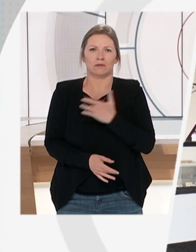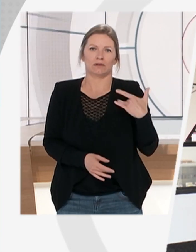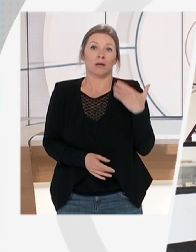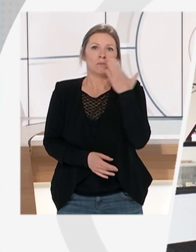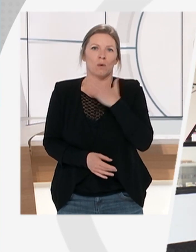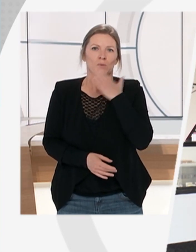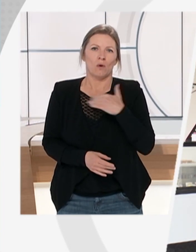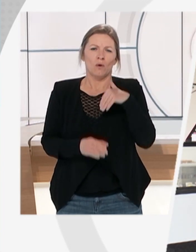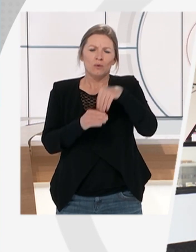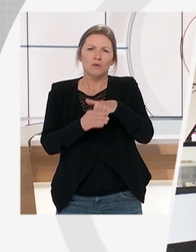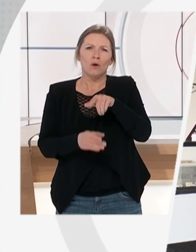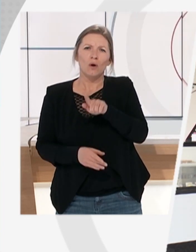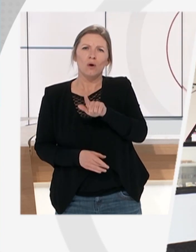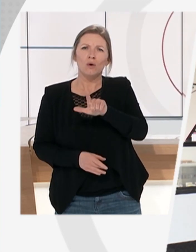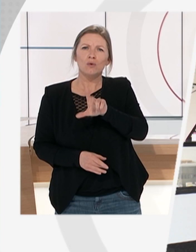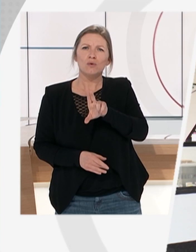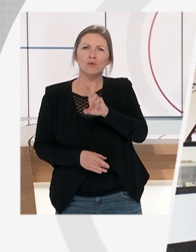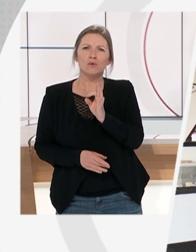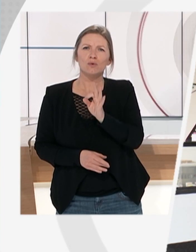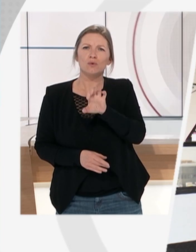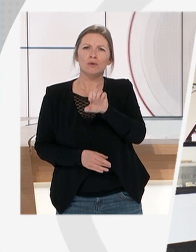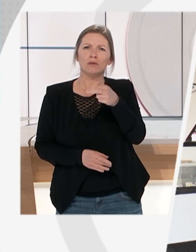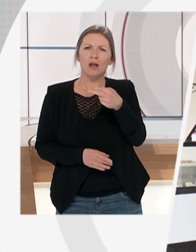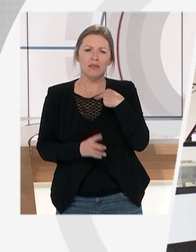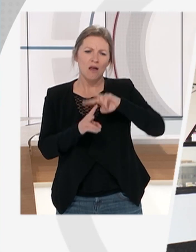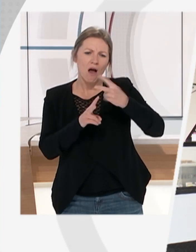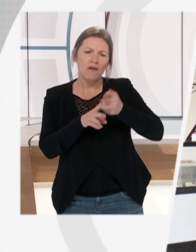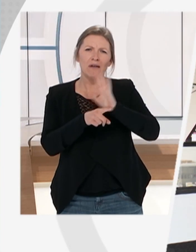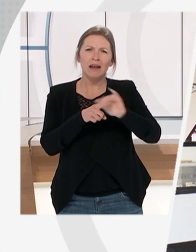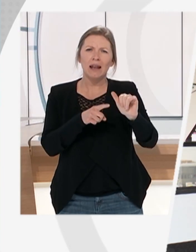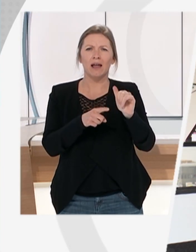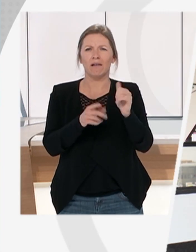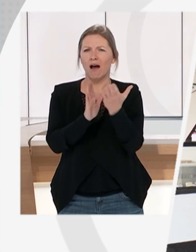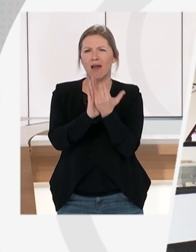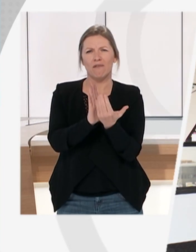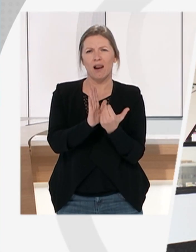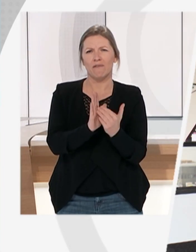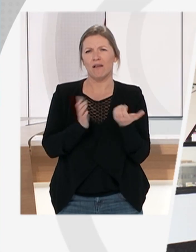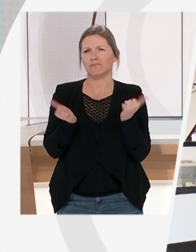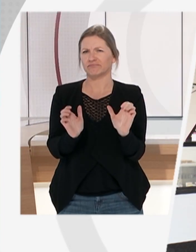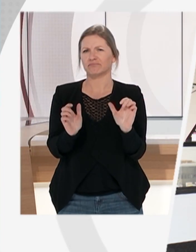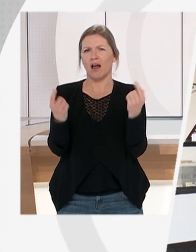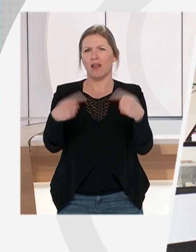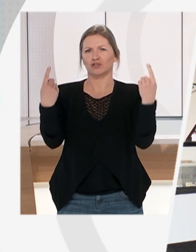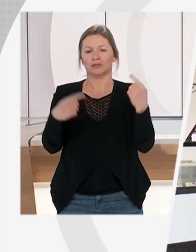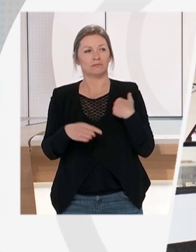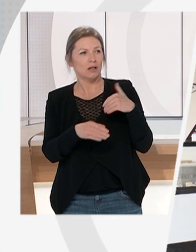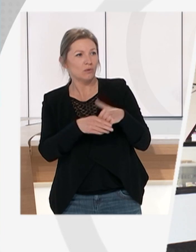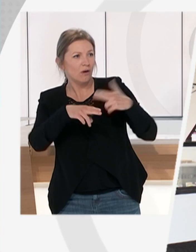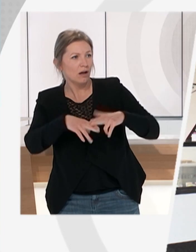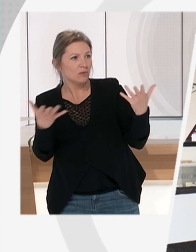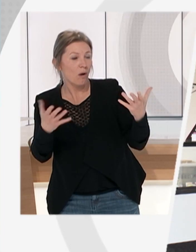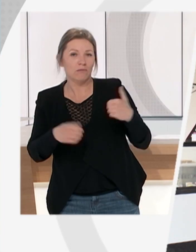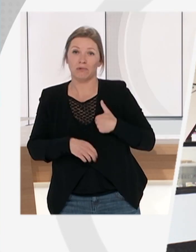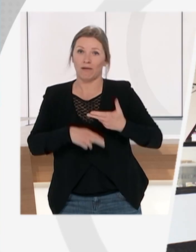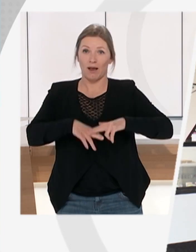le gluten, enlever le lactose, enlever les œufs, enlever toutes les matières animales et tout ce qu'on peut, en tout cas en tant qu'allergène. Mais qu'est-ce qui va rester dedans alors ? Il